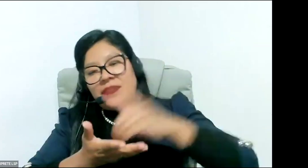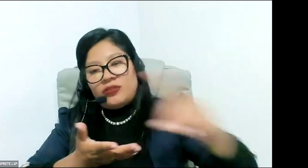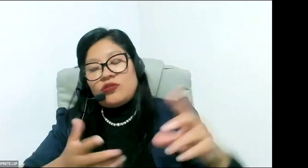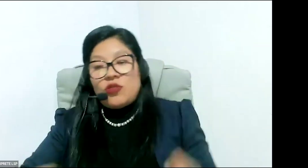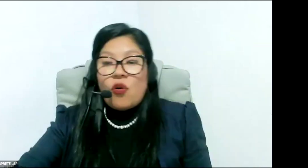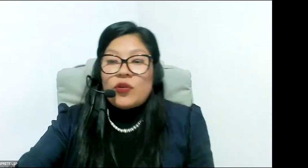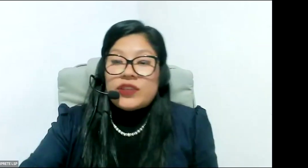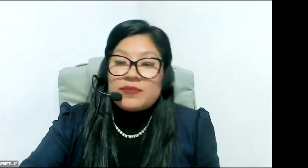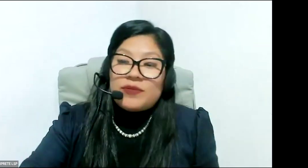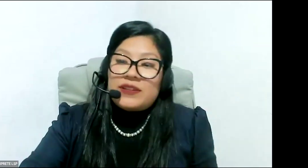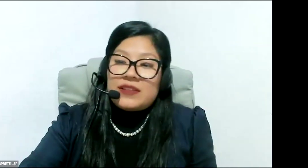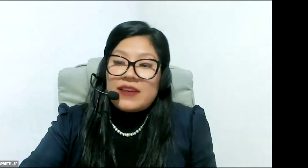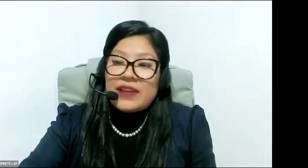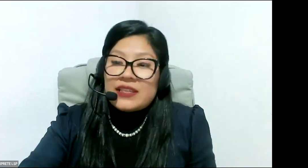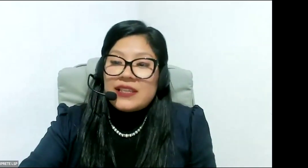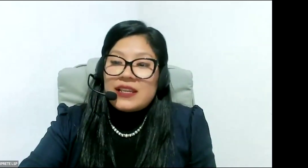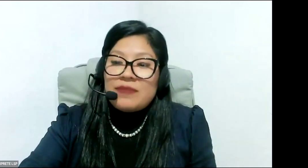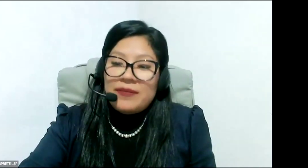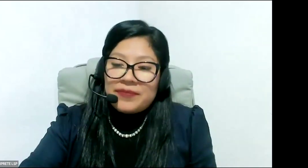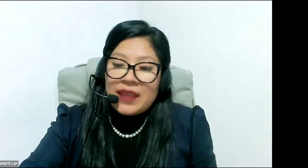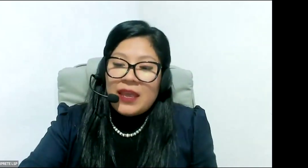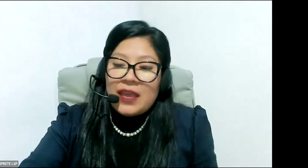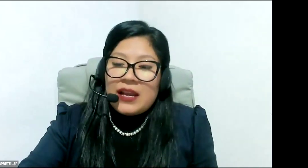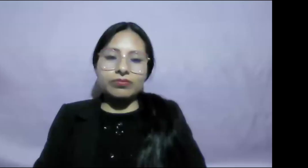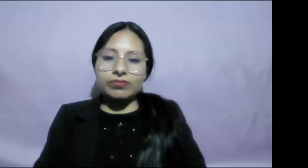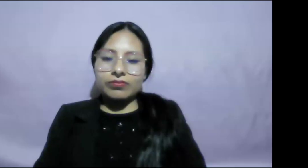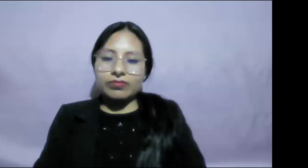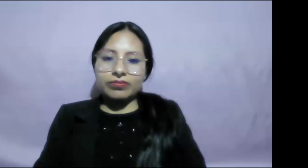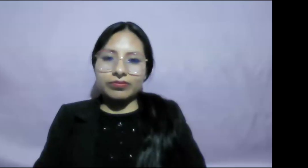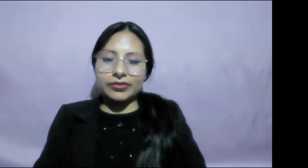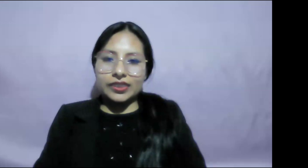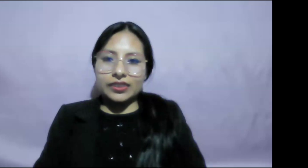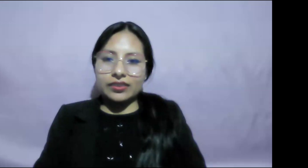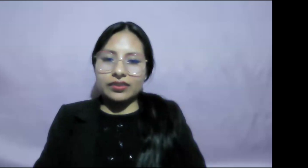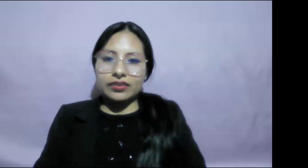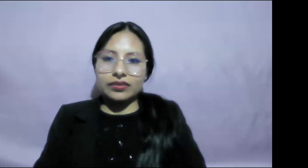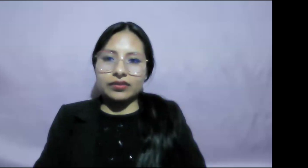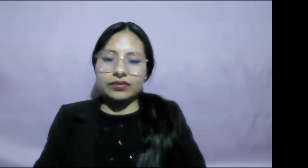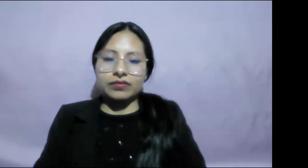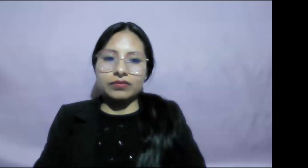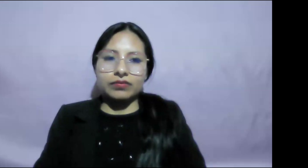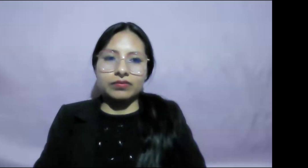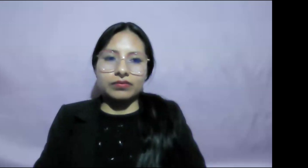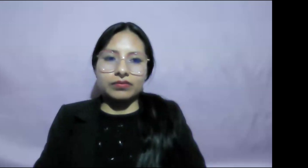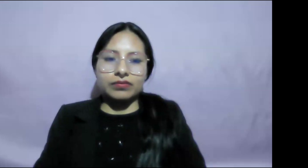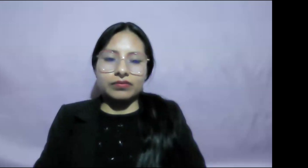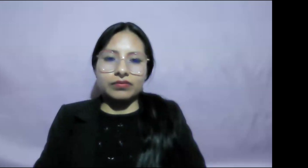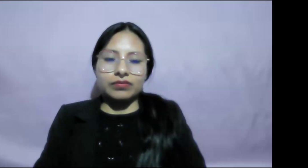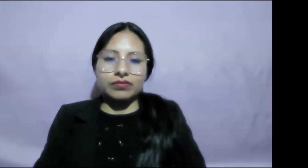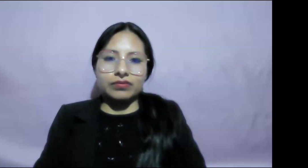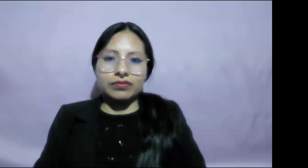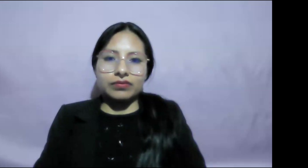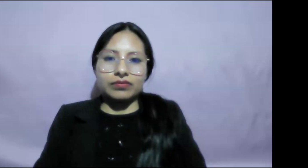departamentos o otras provincias a ver quién se anima rápidamente por favor